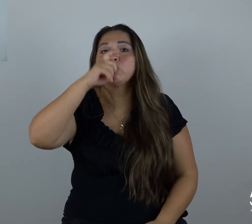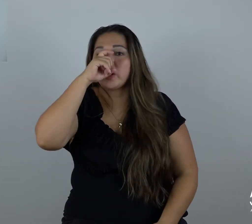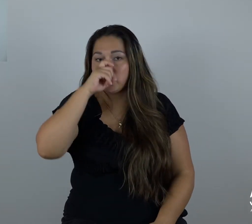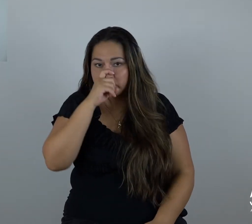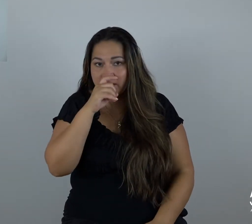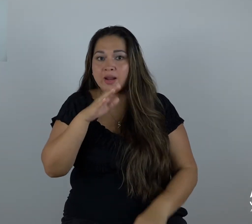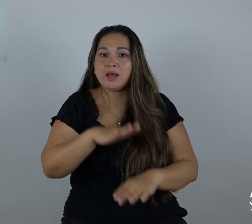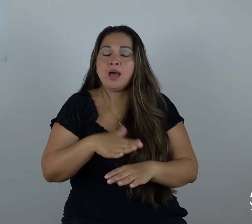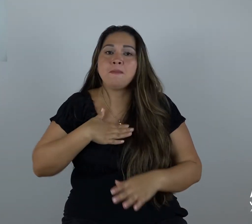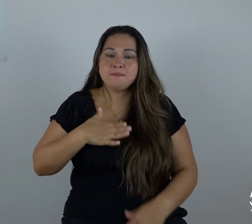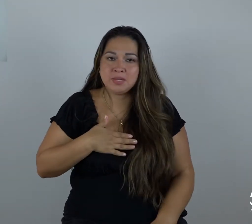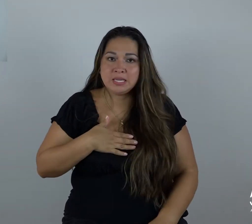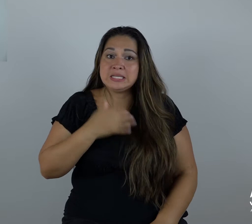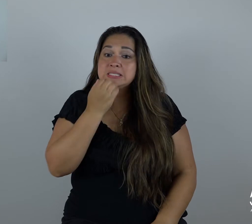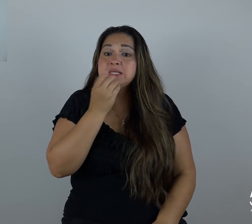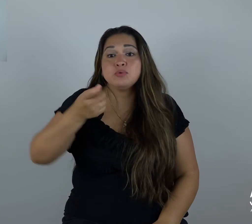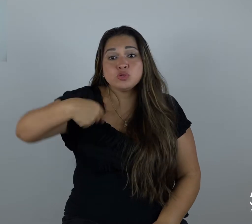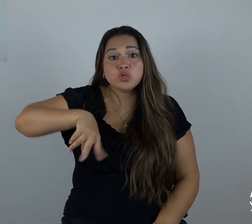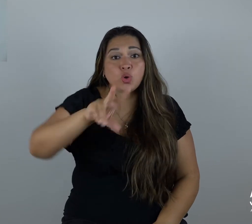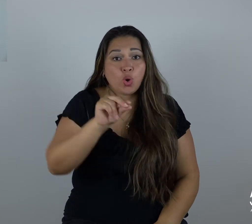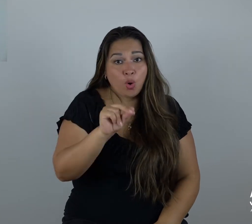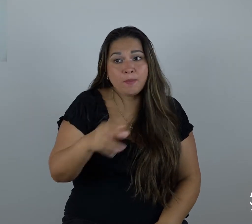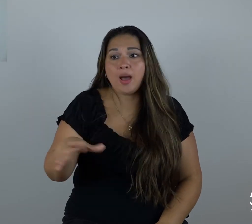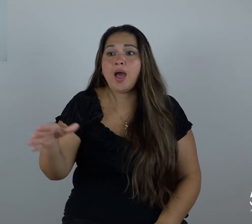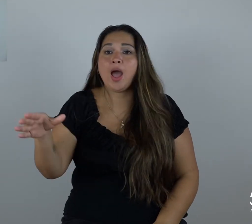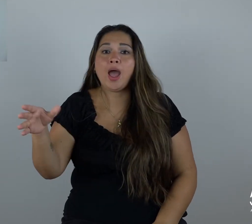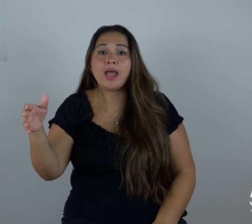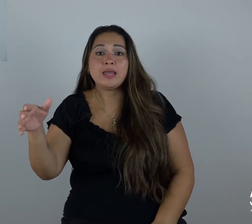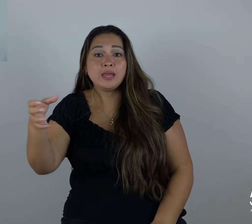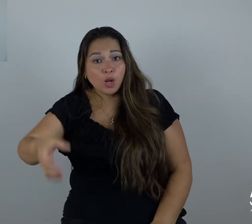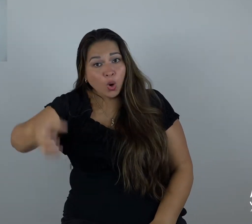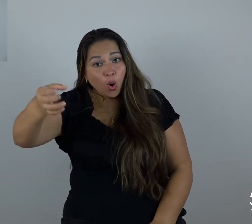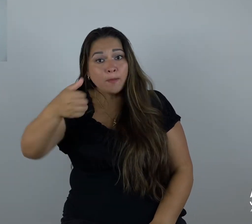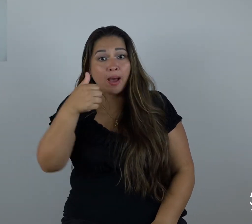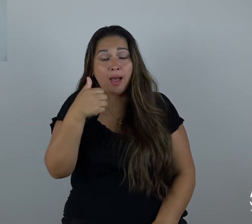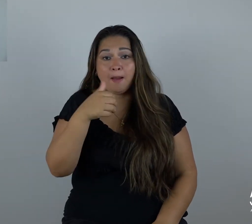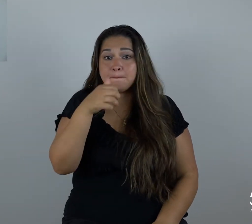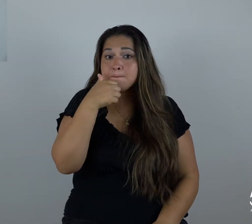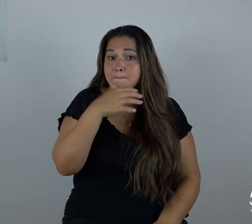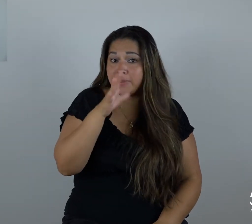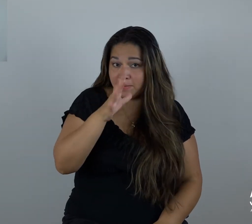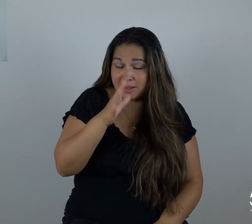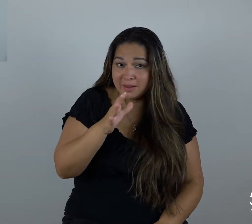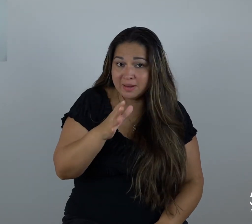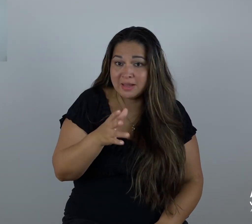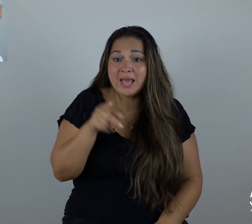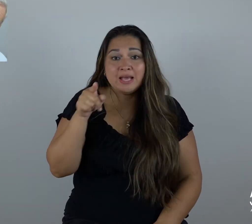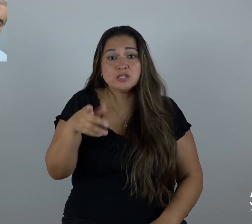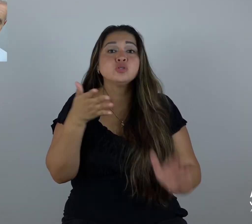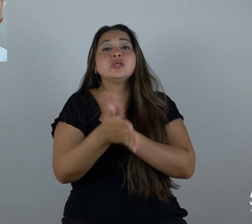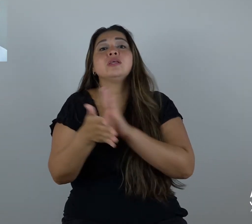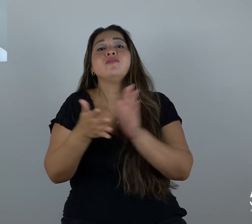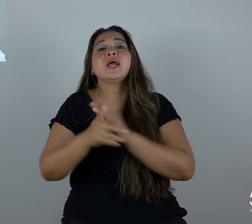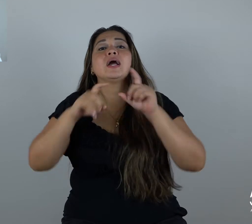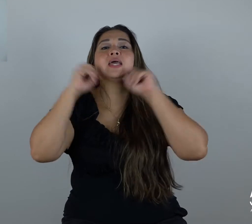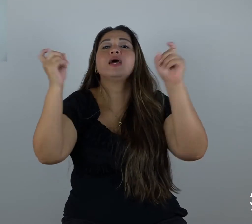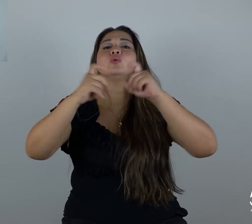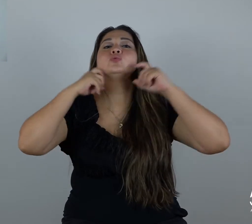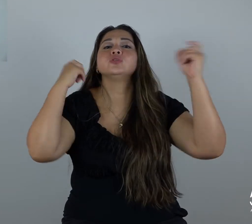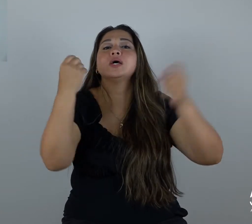bebáis. Así pues, todas las veces que comiereis este pan y bebiereis esta copa, la muerte del Señor anunciáis hasta